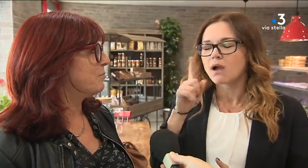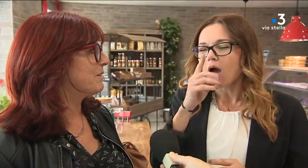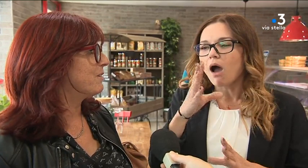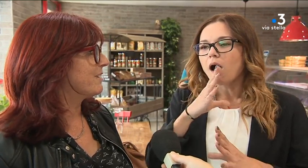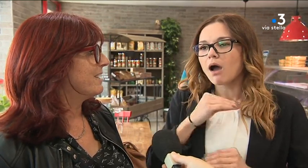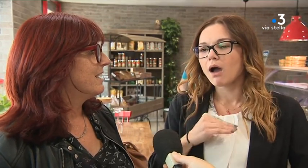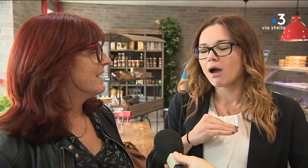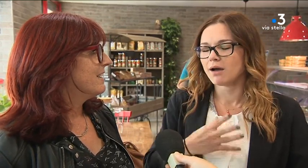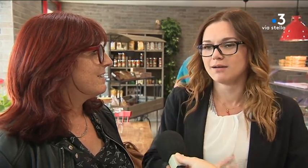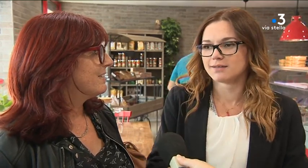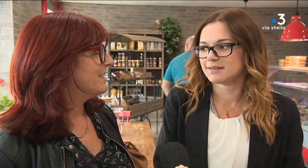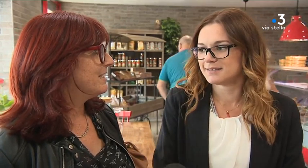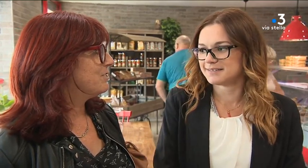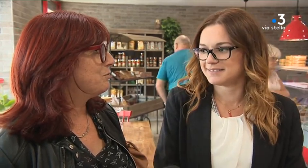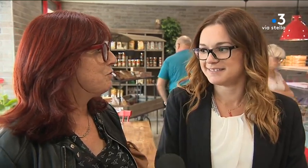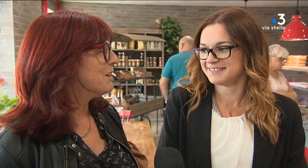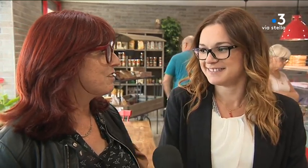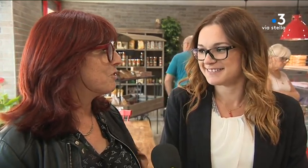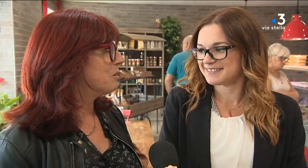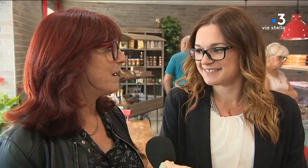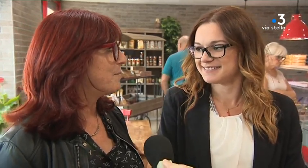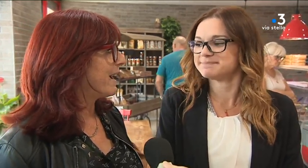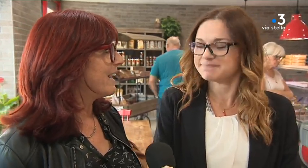parce que oui, je suis soulagée quand j'ai pas l'appareil.